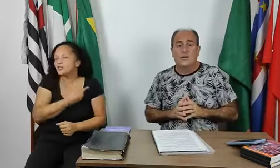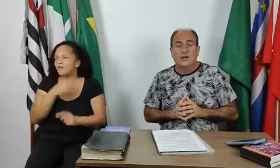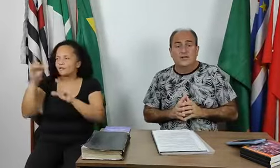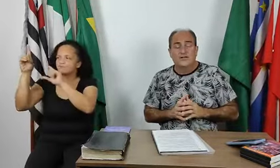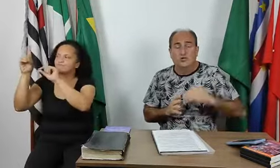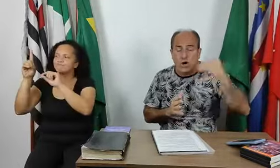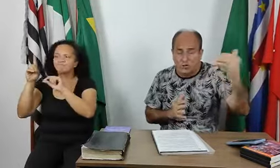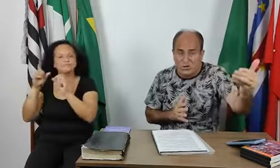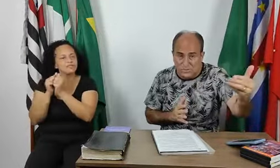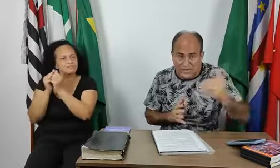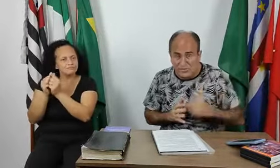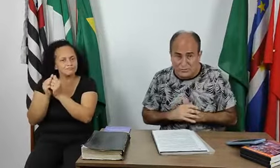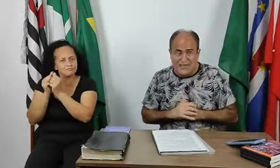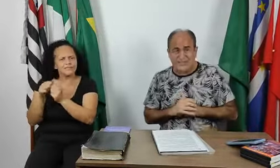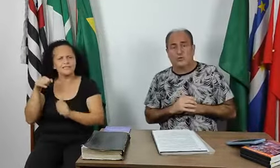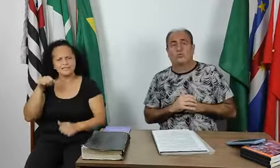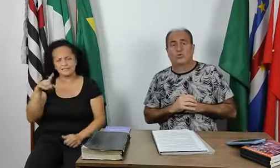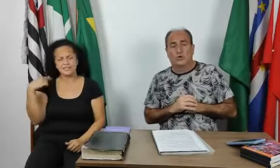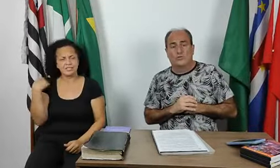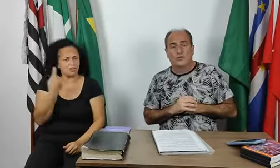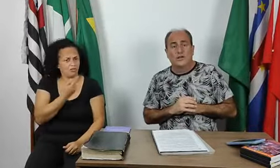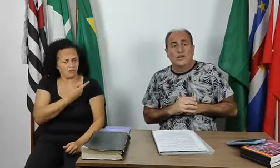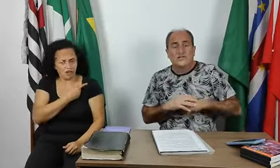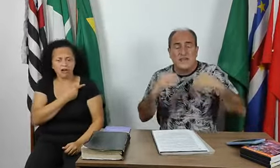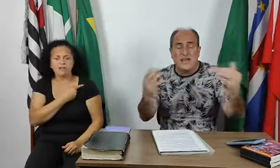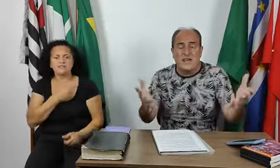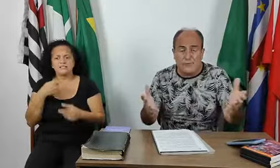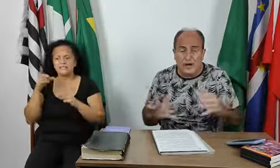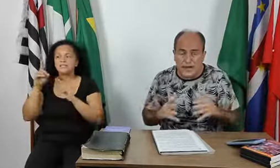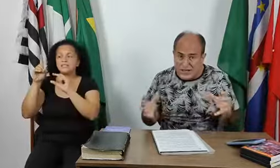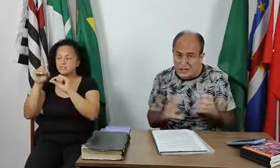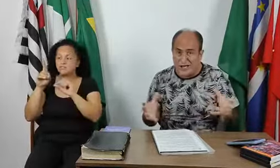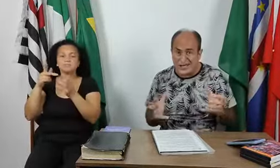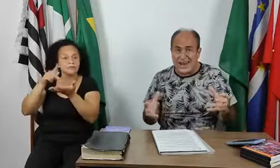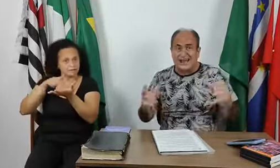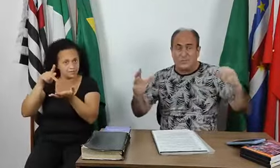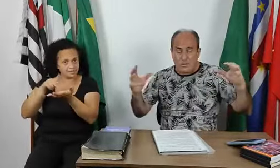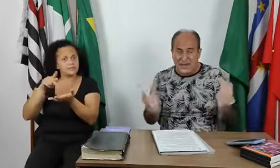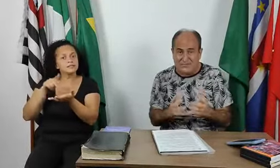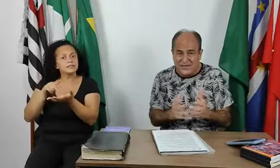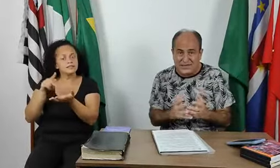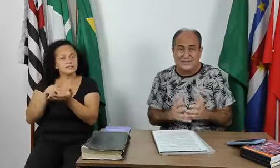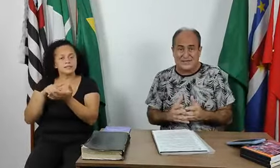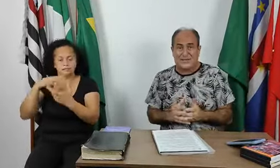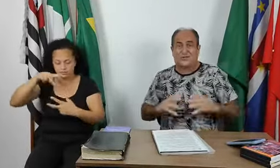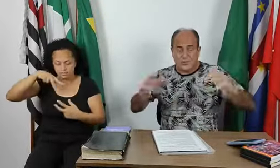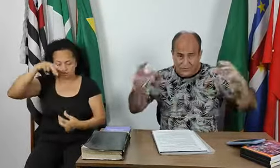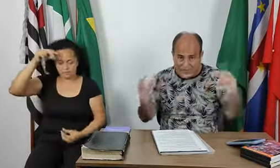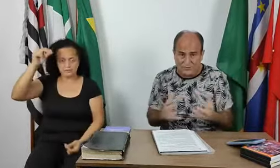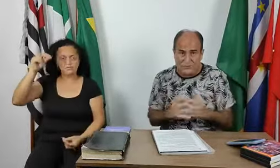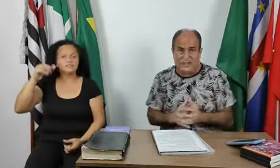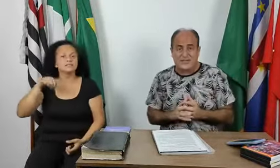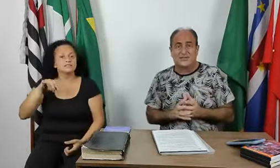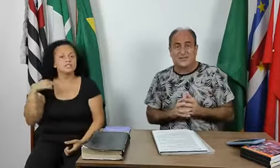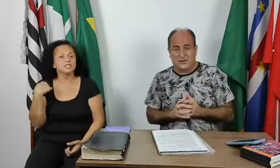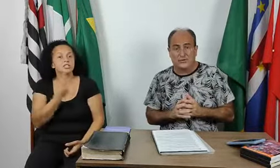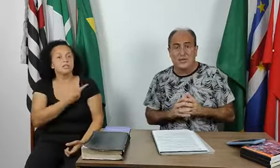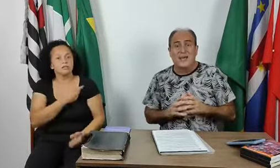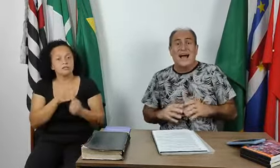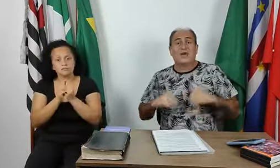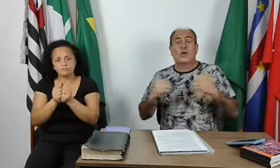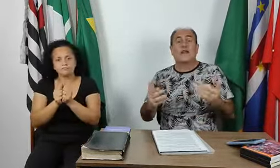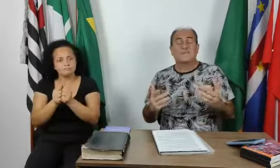criação, se o nosso espírito nasceu de novo, se ele foi regenerado pela vida de Deus, pela natureza de